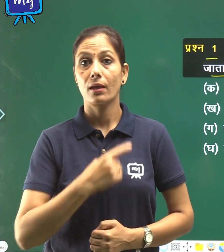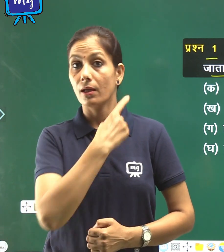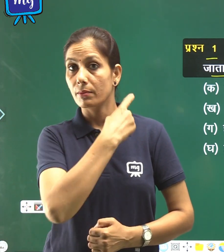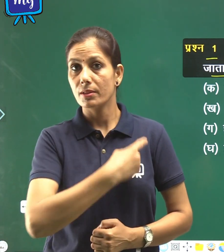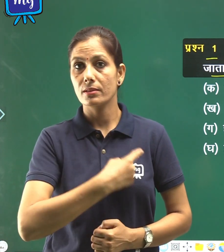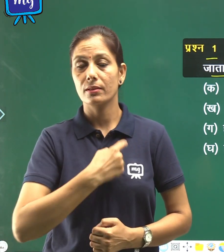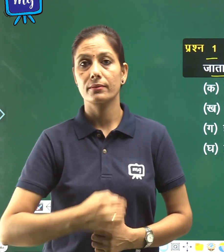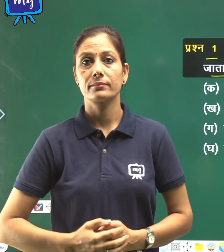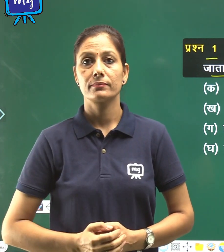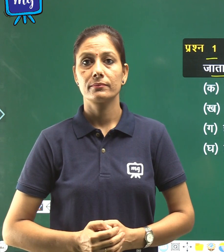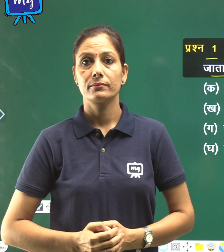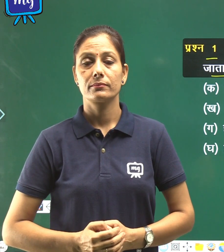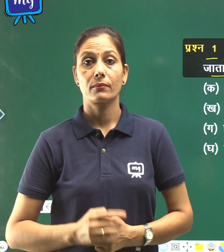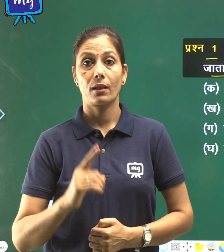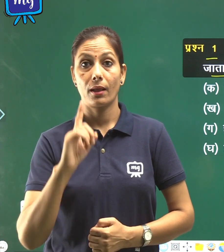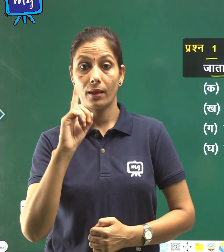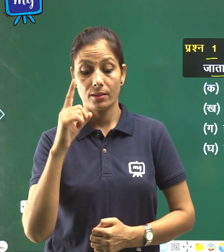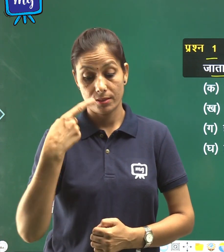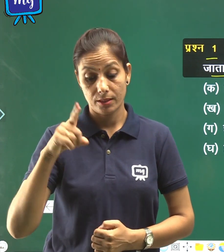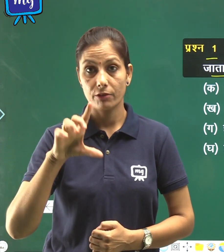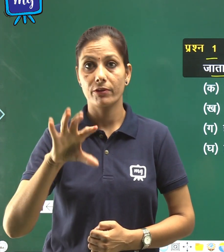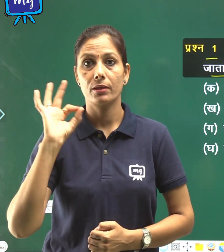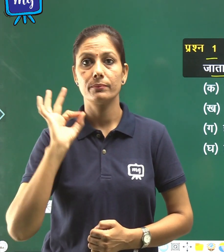जिनमें से एक सही विकल्प